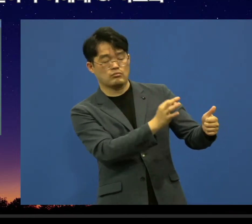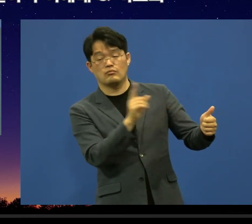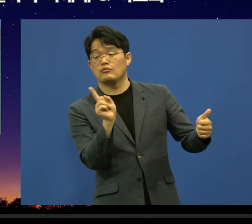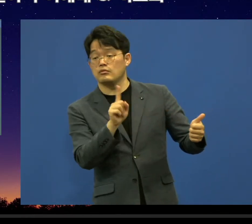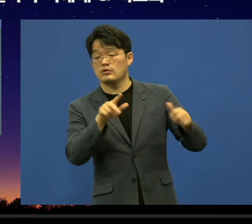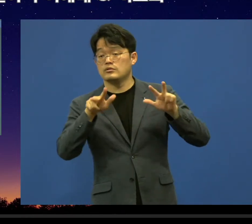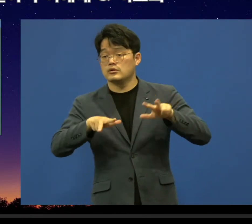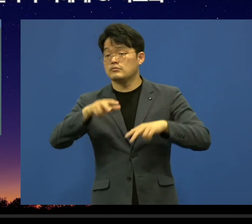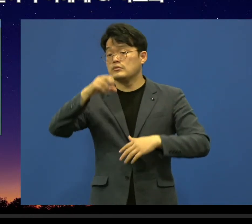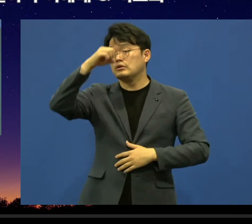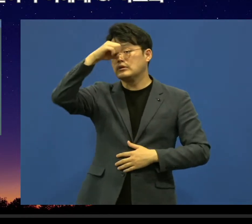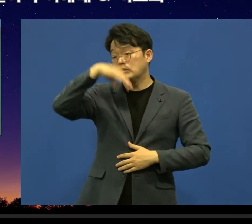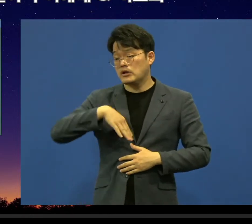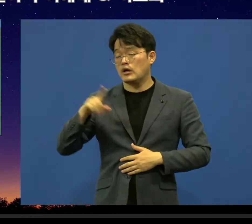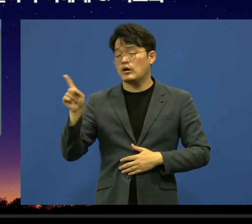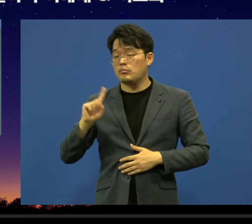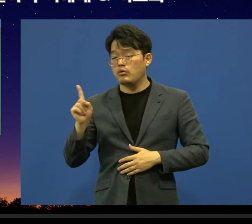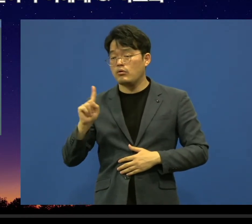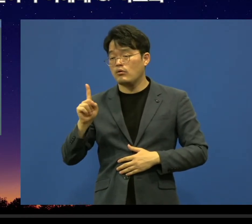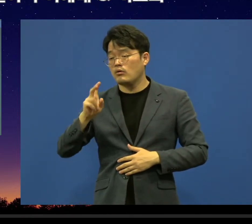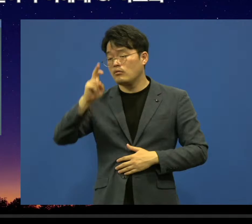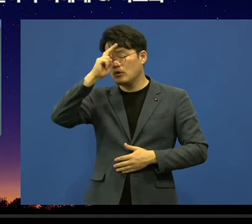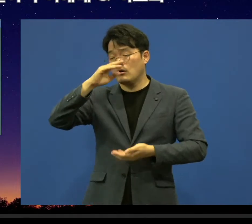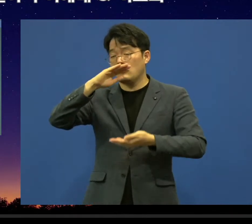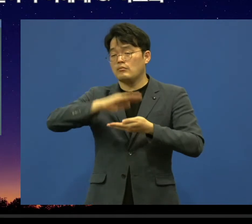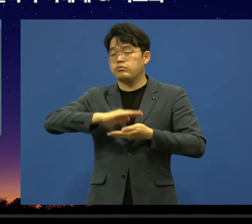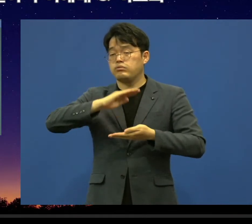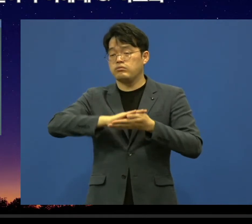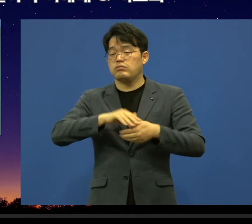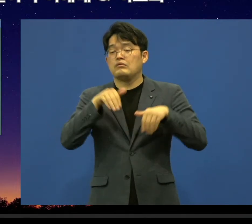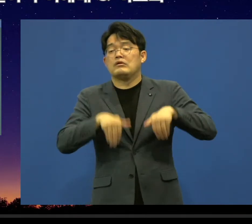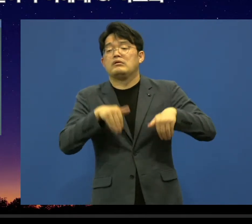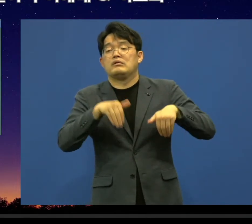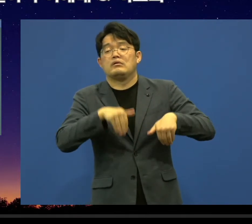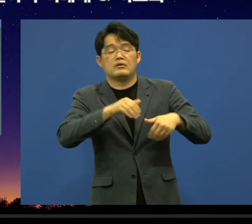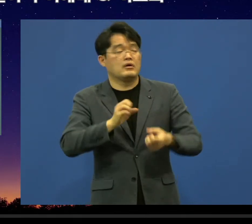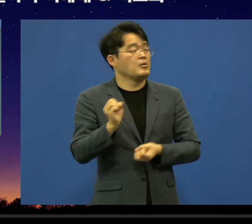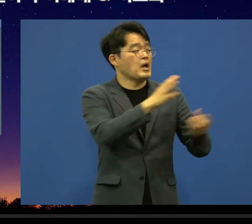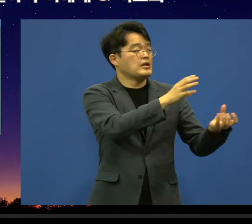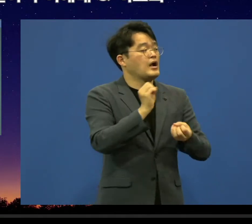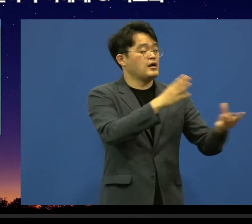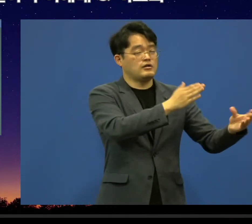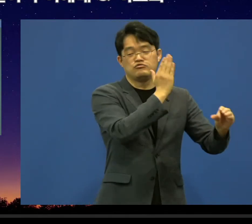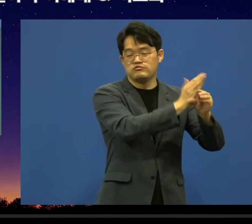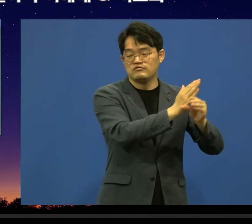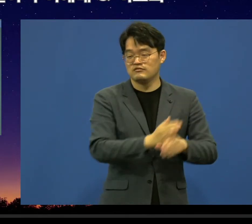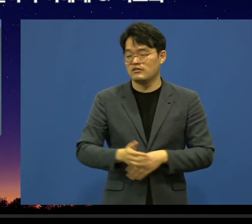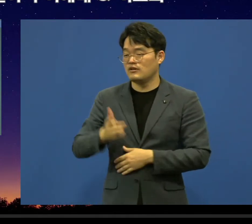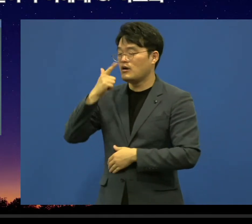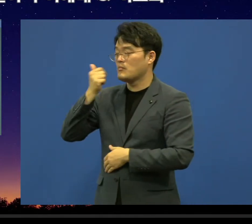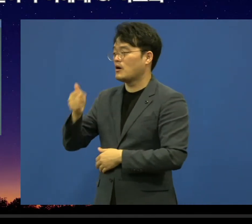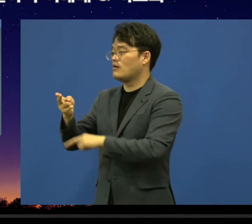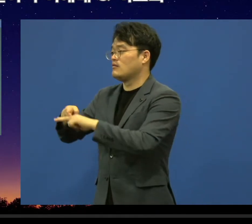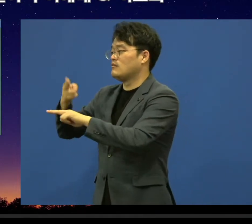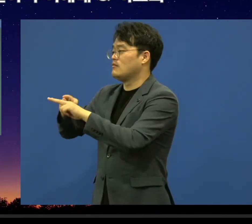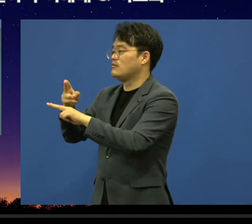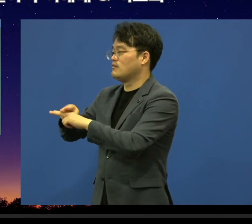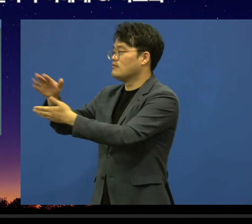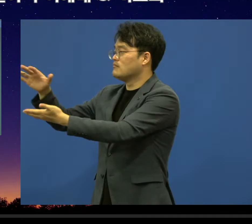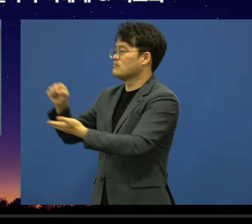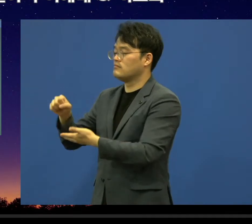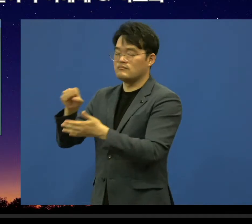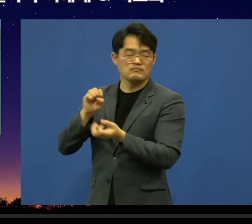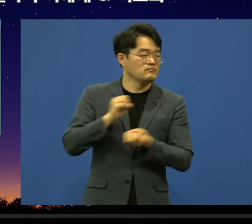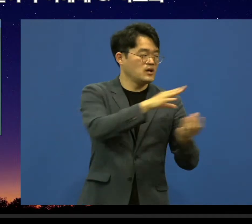배달부예요. 오늘날의 시대로 말하면 배달의 민족의 원조예요. 지금 이 다윗은 형제들에게 음식을